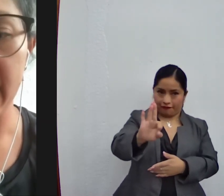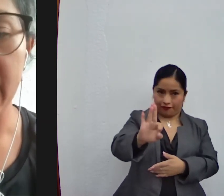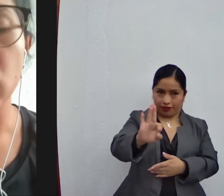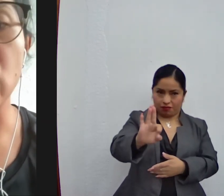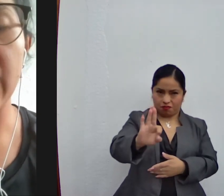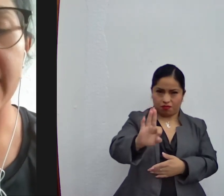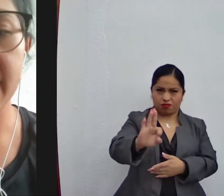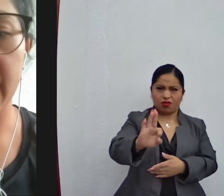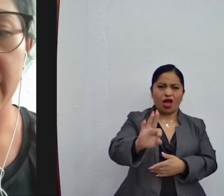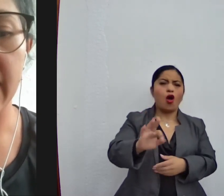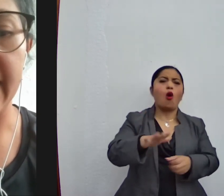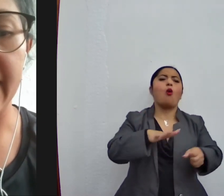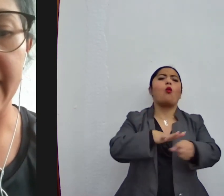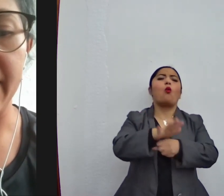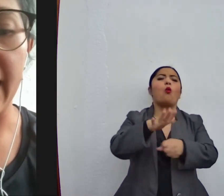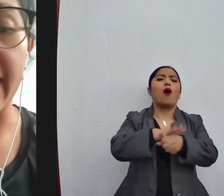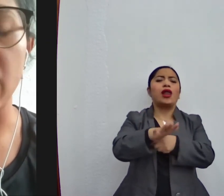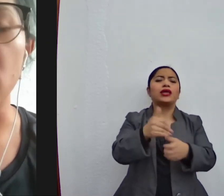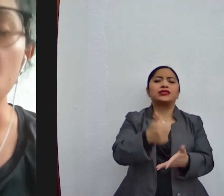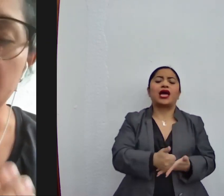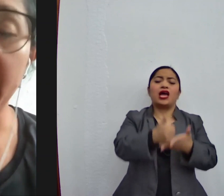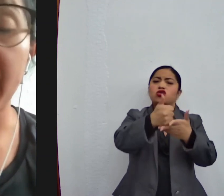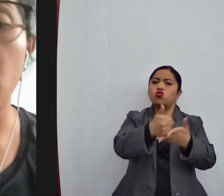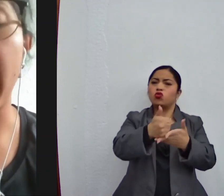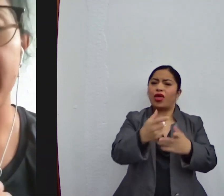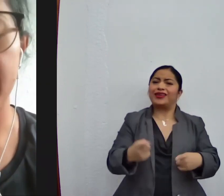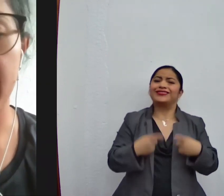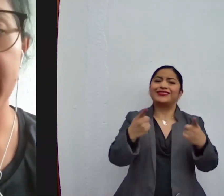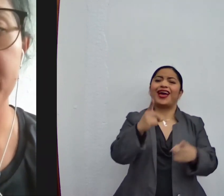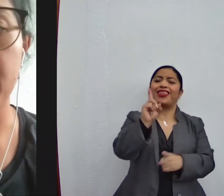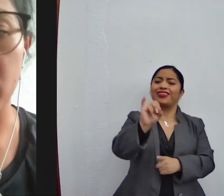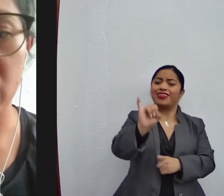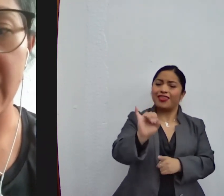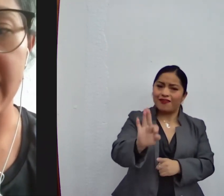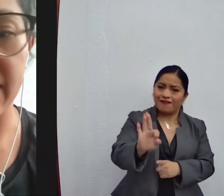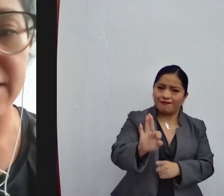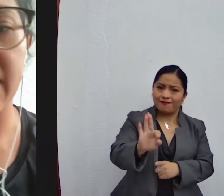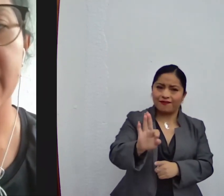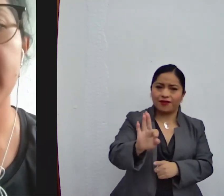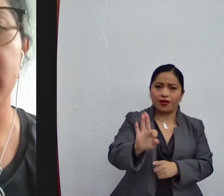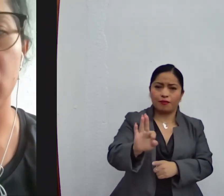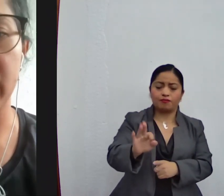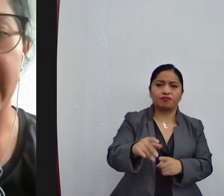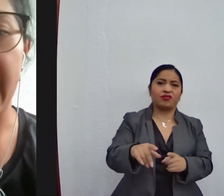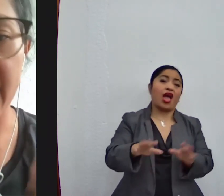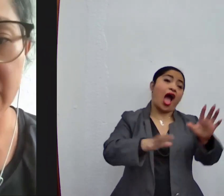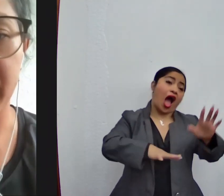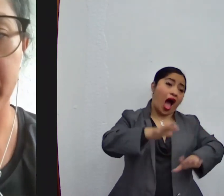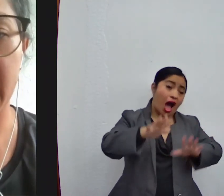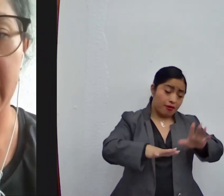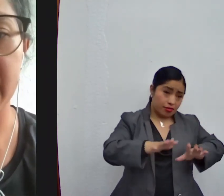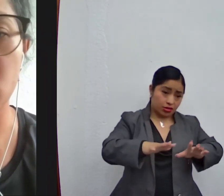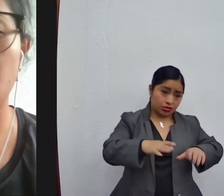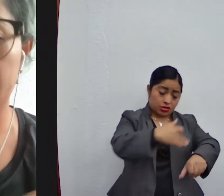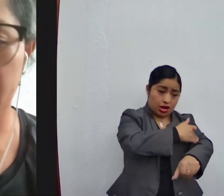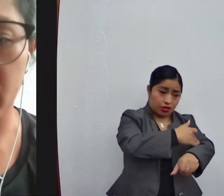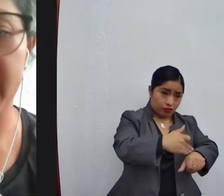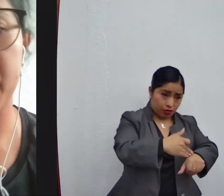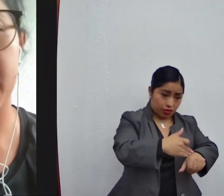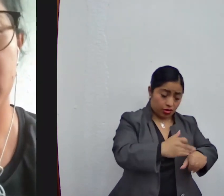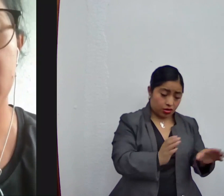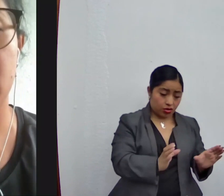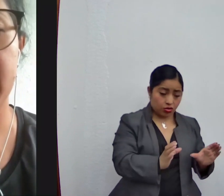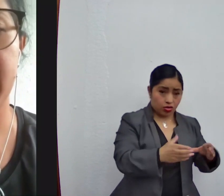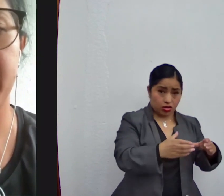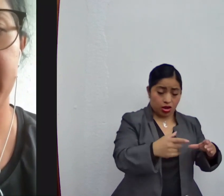necesita. Utilizan o llevan a cabo actividades proselitistas en donde las familias,